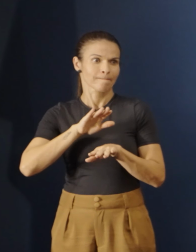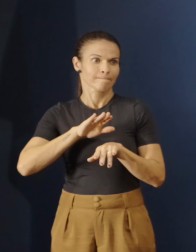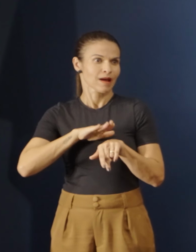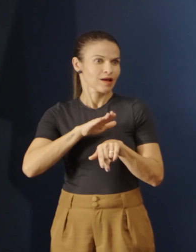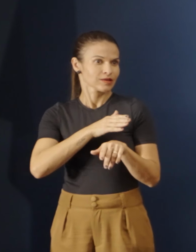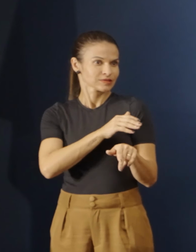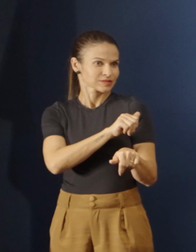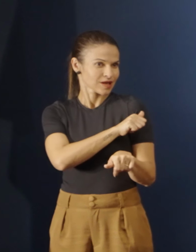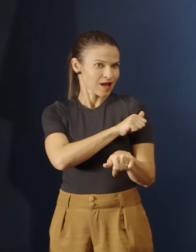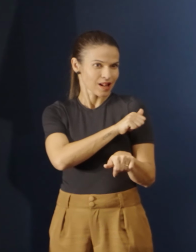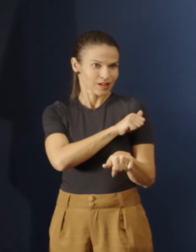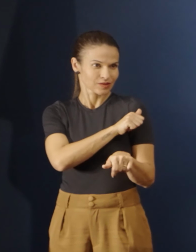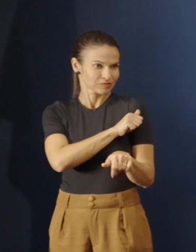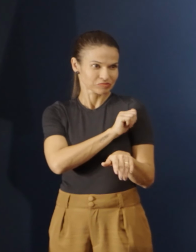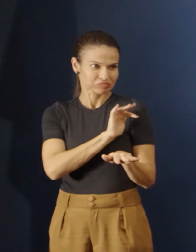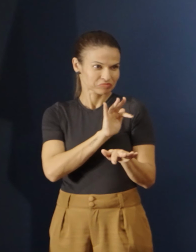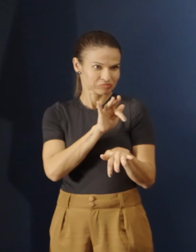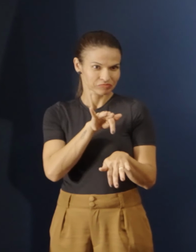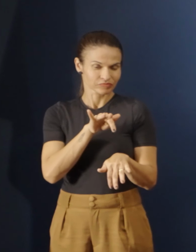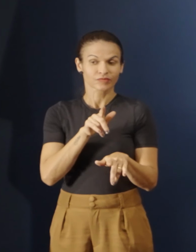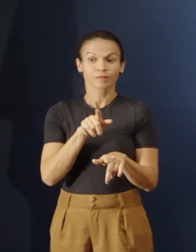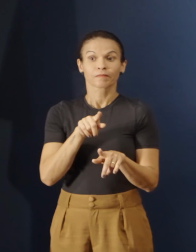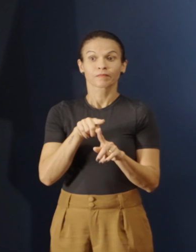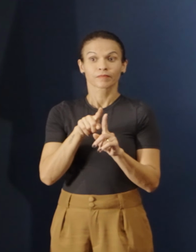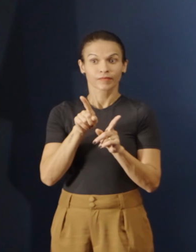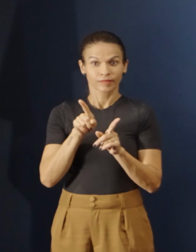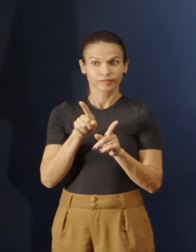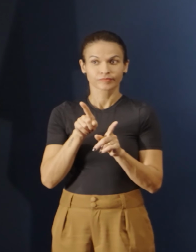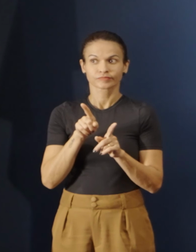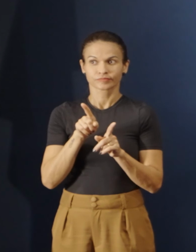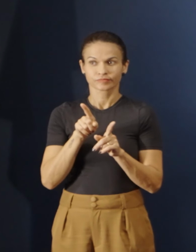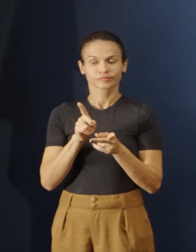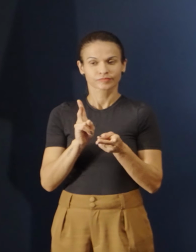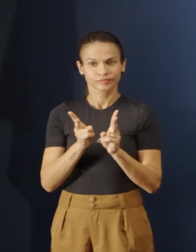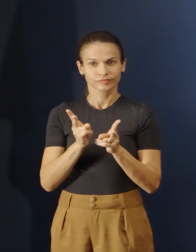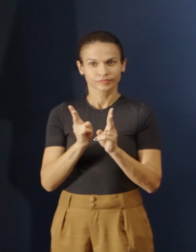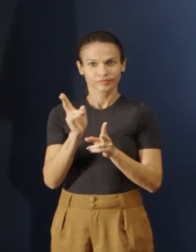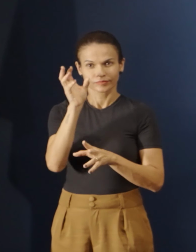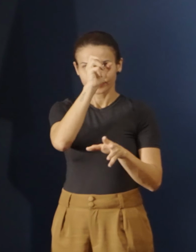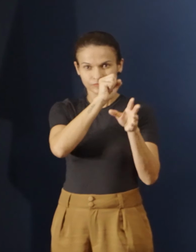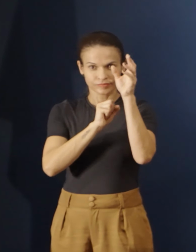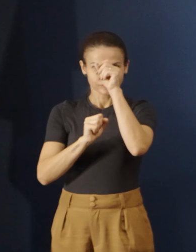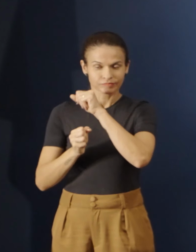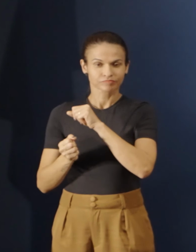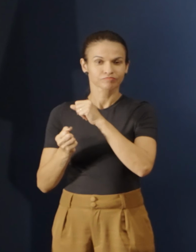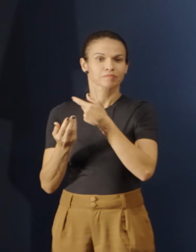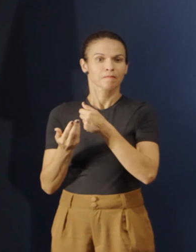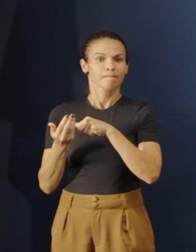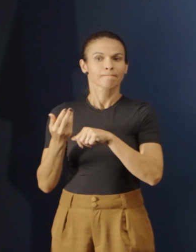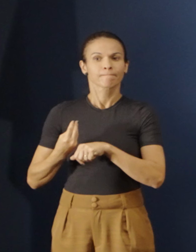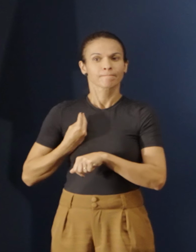Tem também quem já, mas que foram e continuam aprendendo, frequentando a